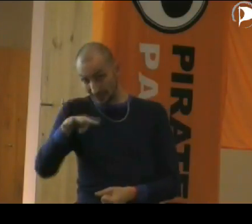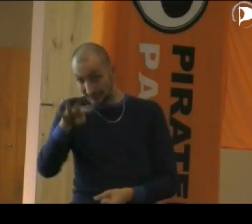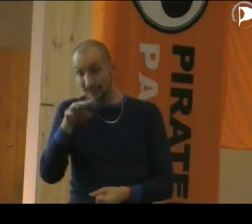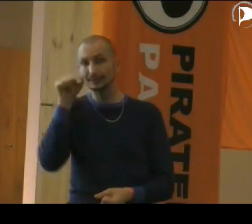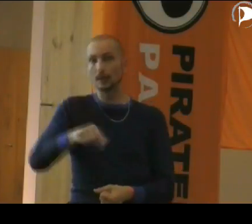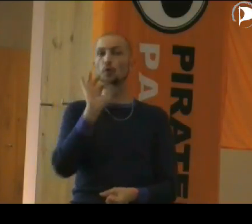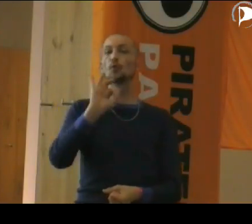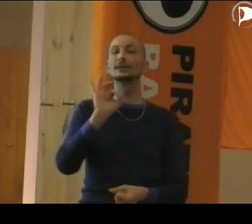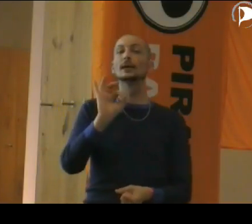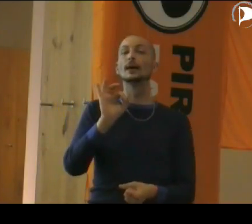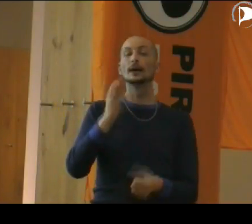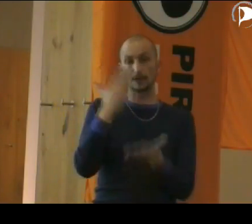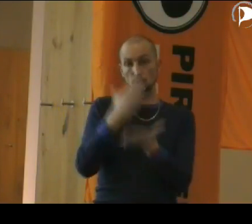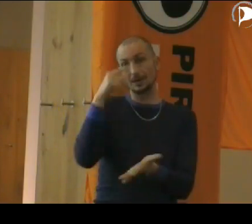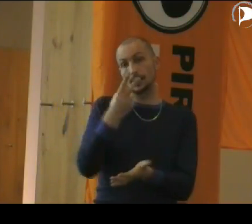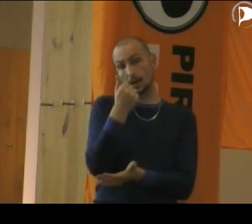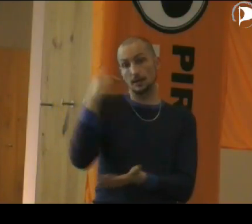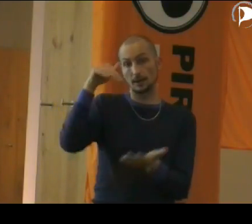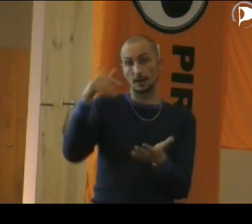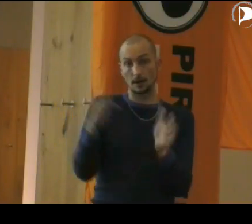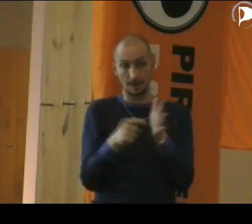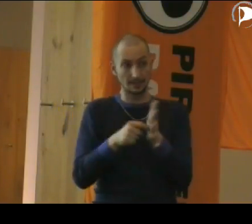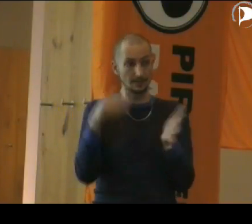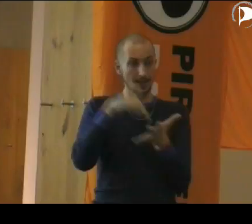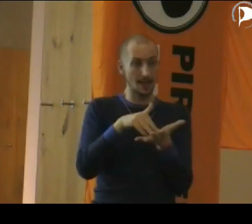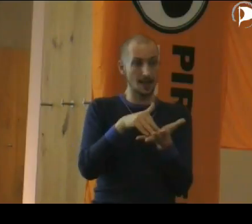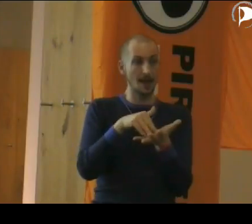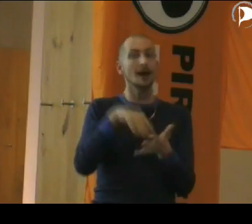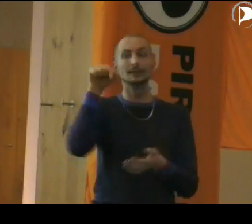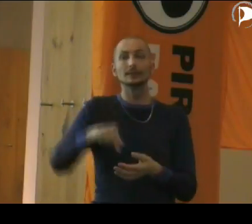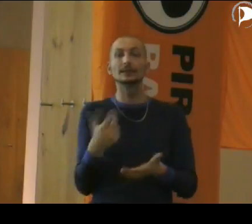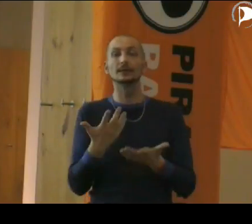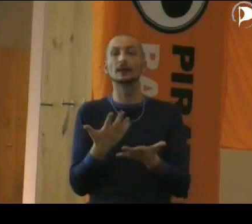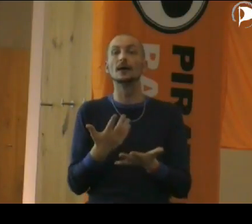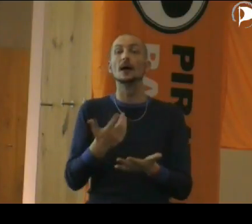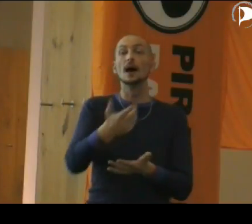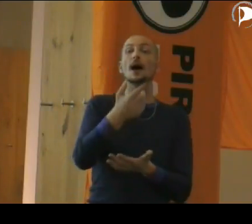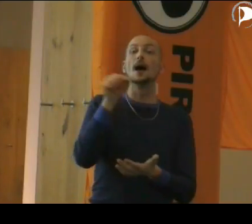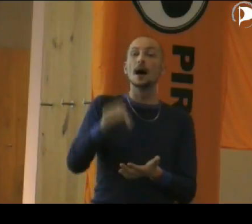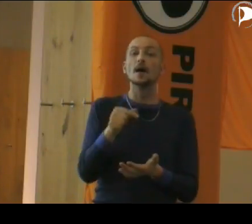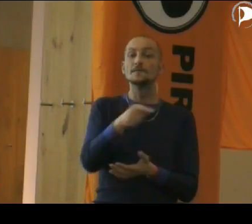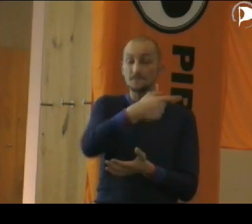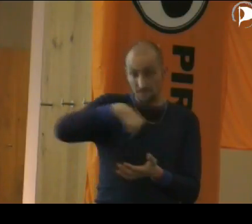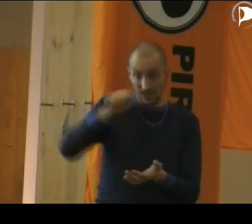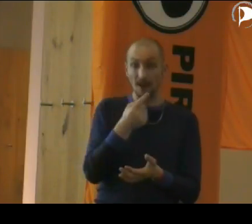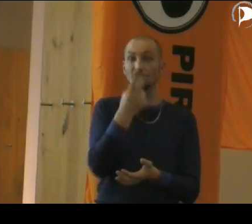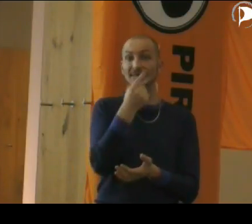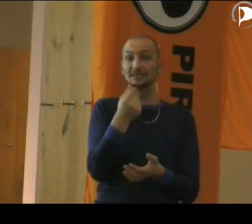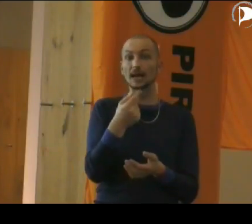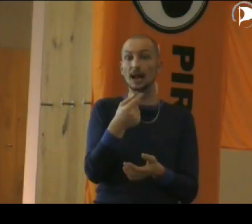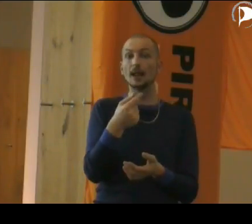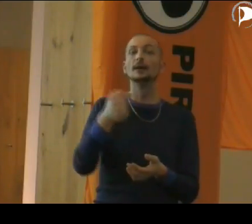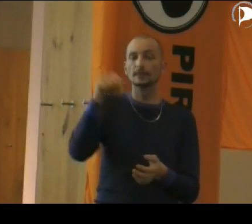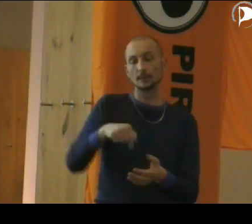er sollte dafür sorge tragen dass wir finanzielle mittel auch in zukunft zur verfügung